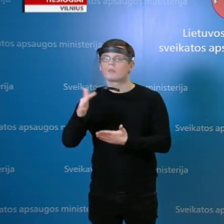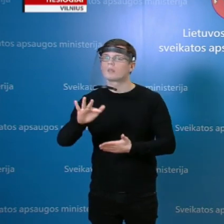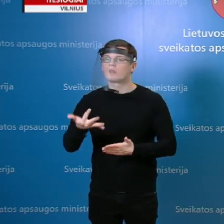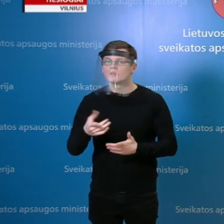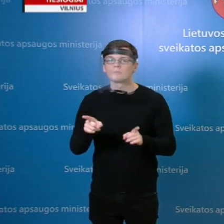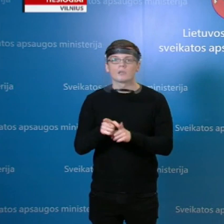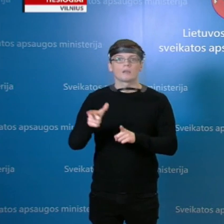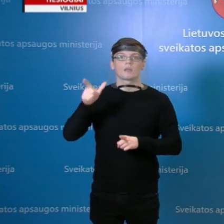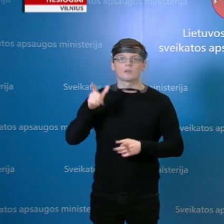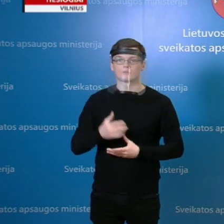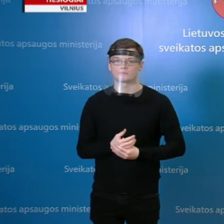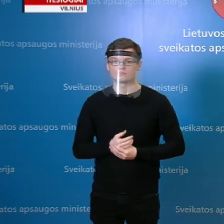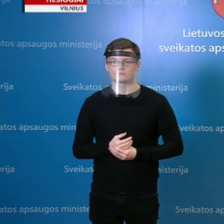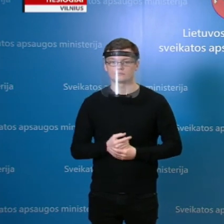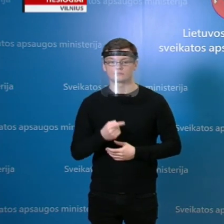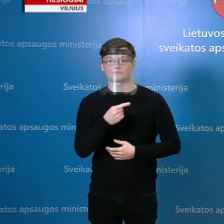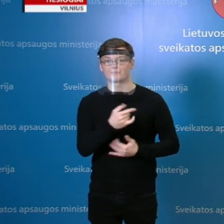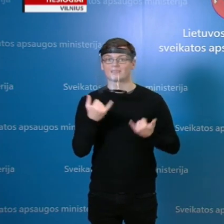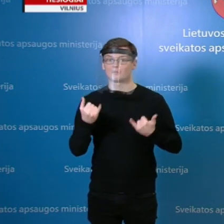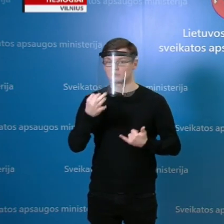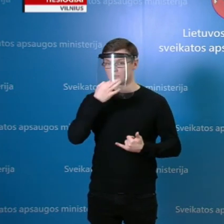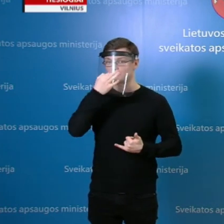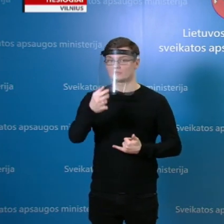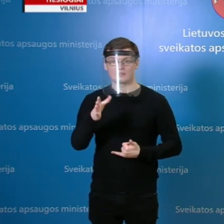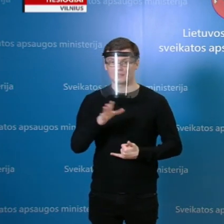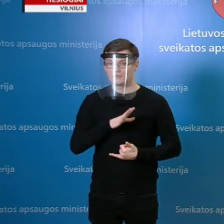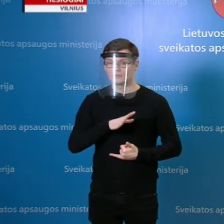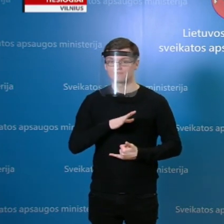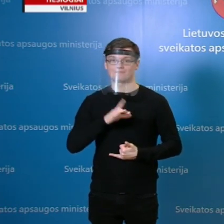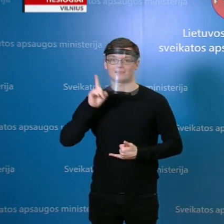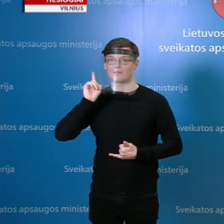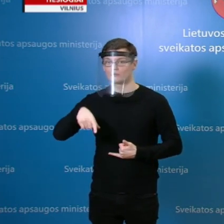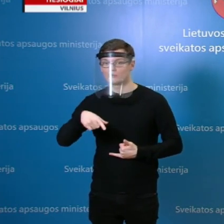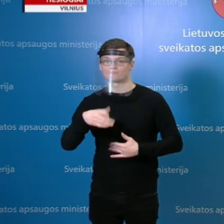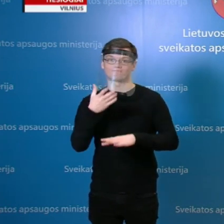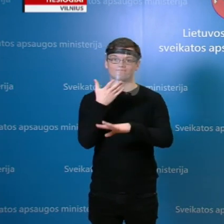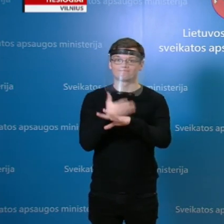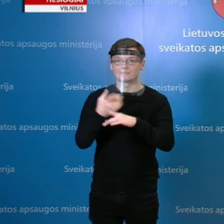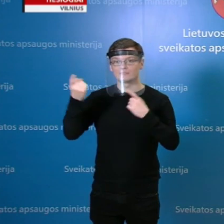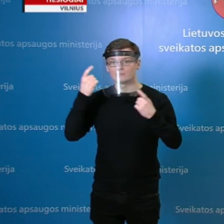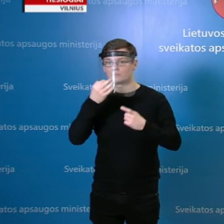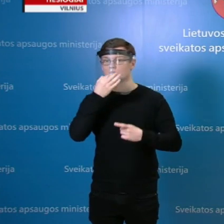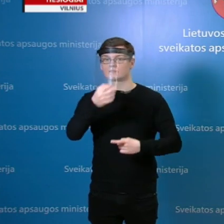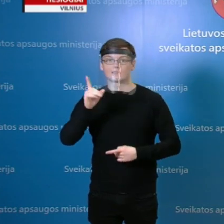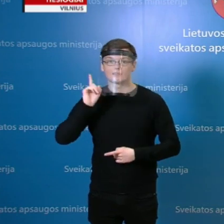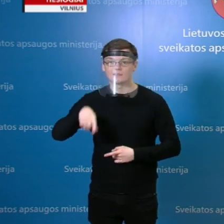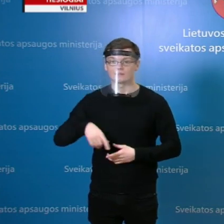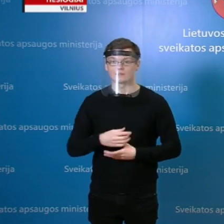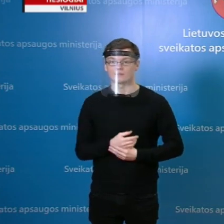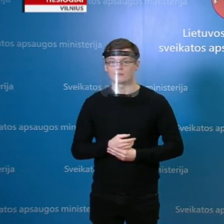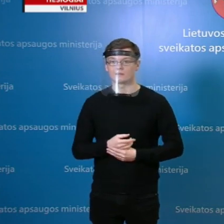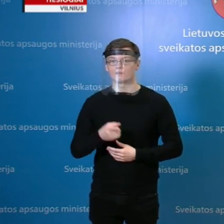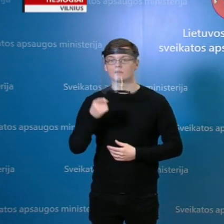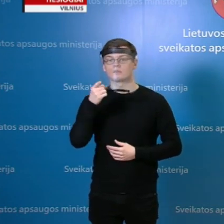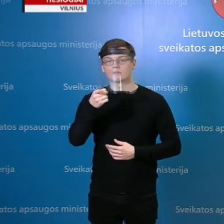girdite? Tikrai dabar nepasakysiu, nenorėčiau suklaidinti dėl pačių anketų. Nerijau, dėl švietimo, Nerijau, aš dar